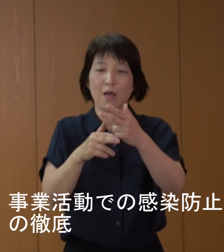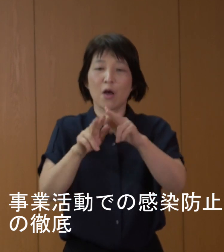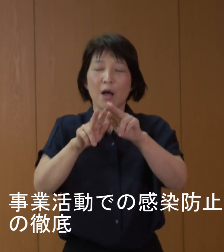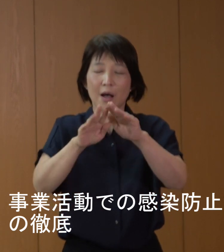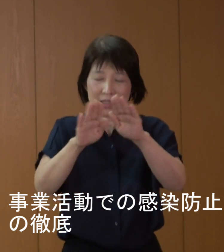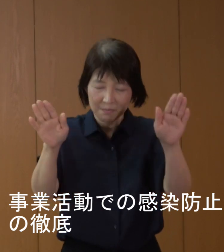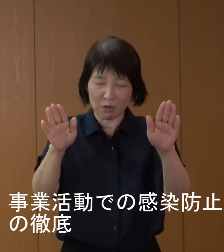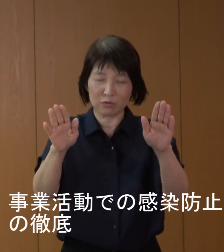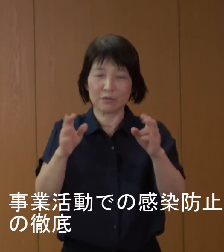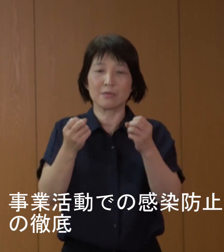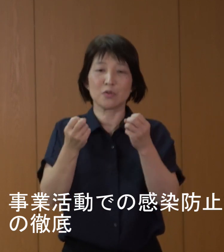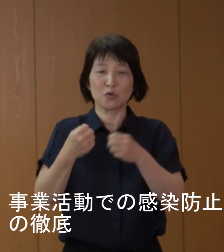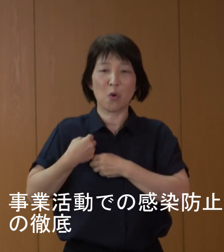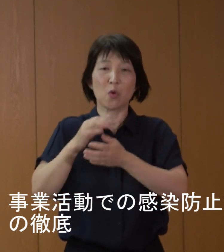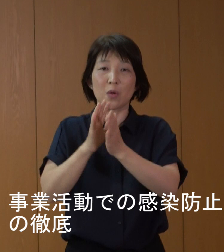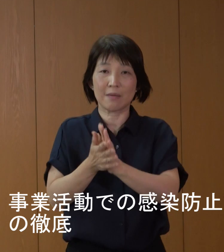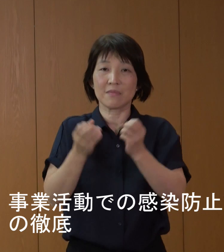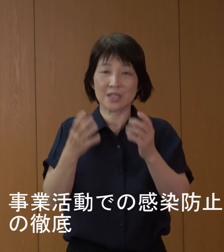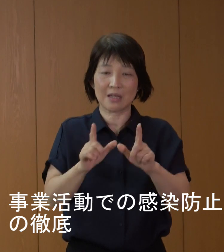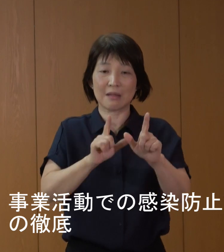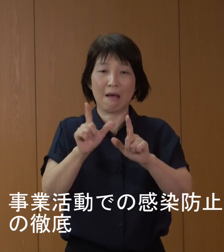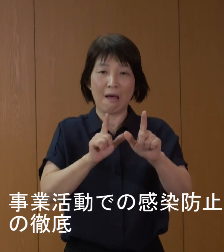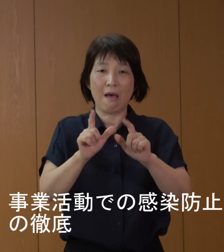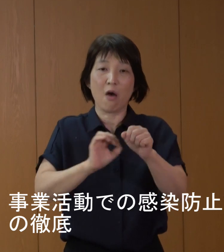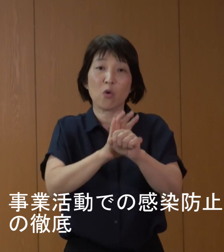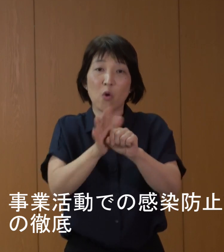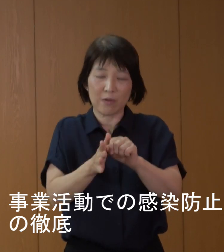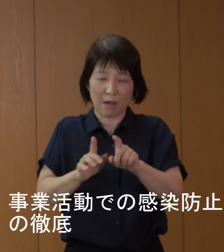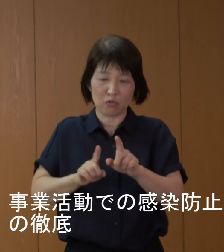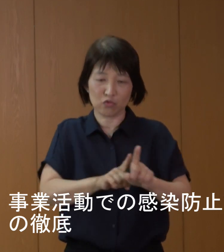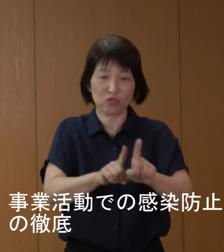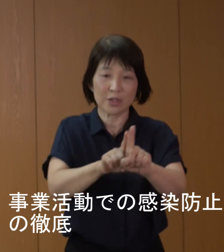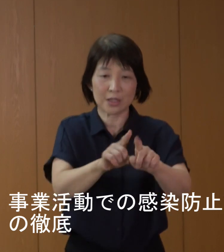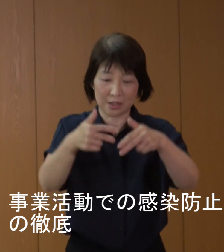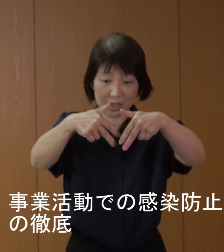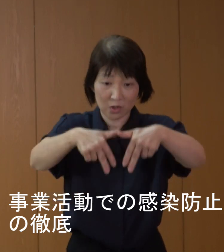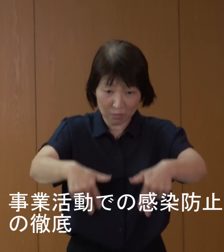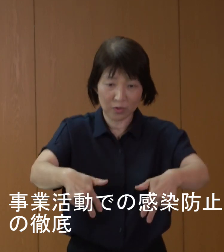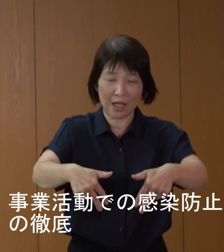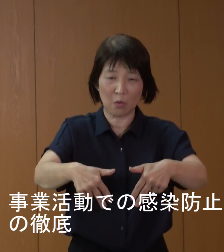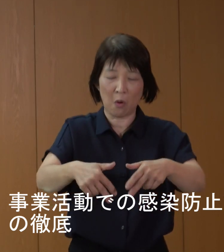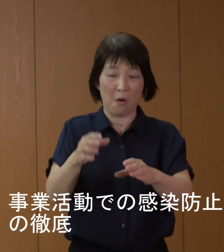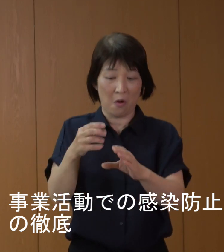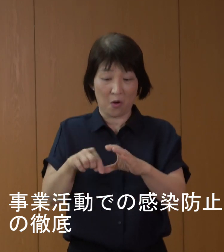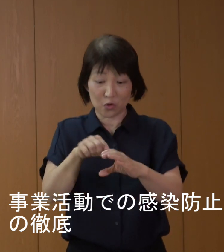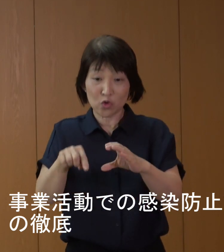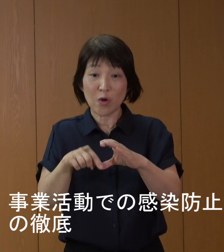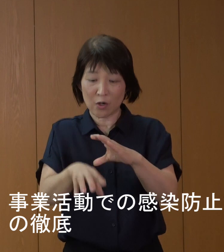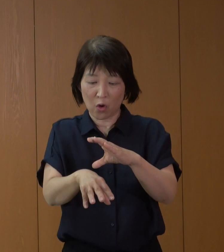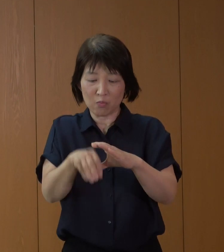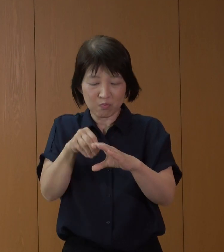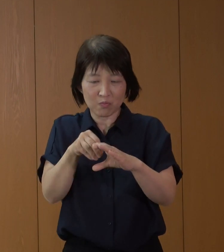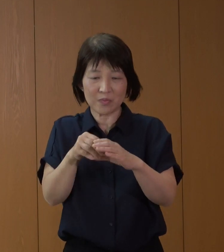します兵庫県新型コロナ追跡システムへのぜひ登録をお